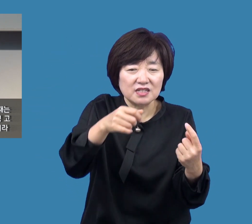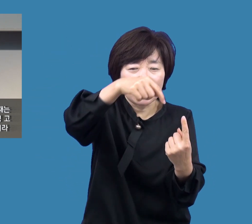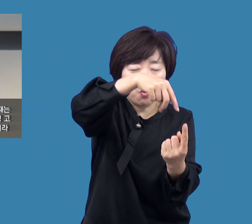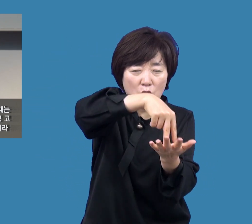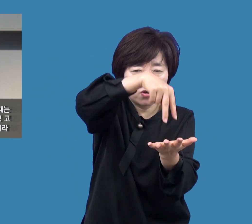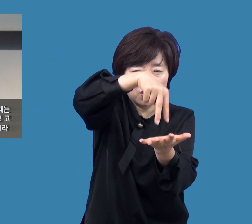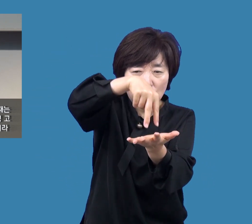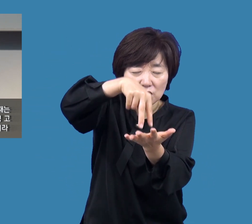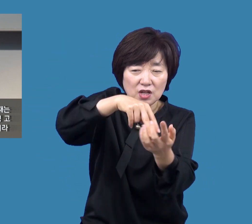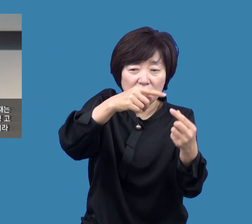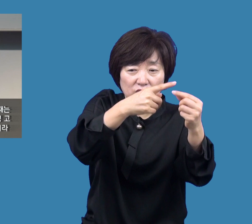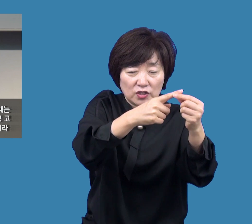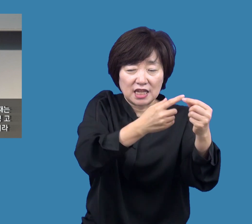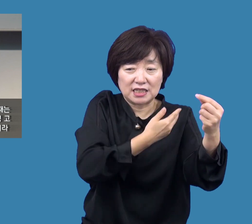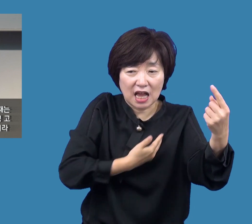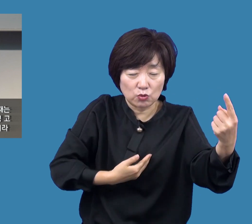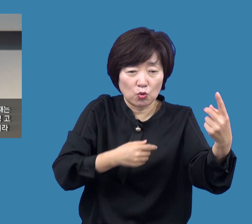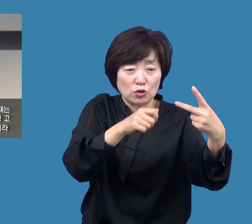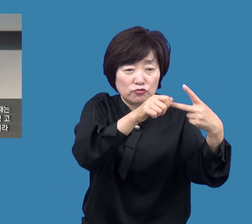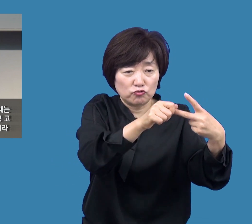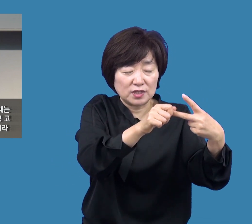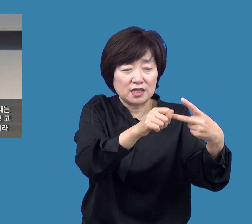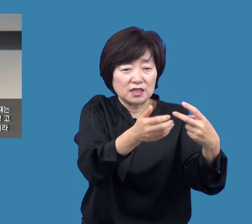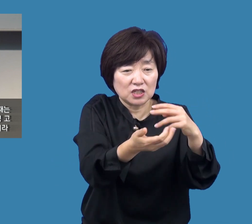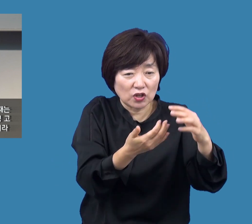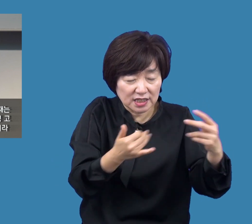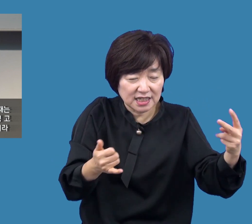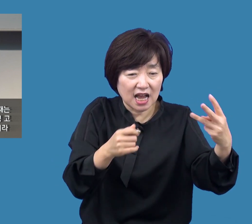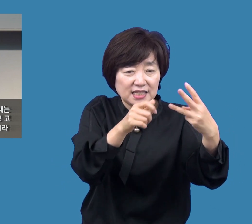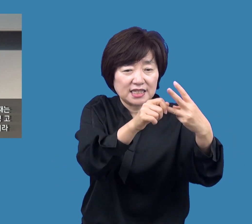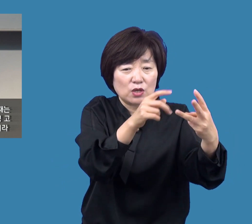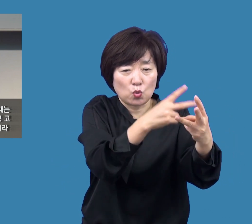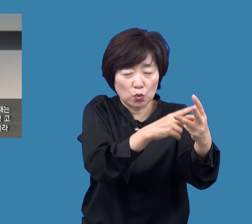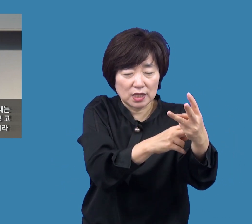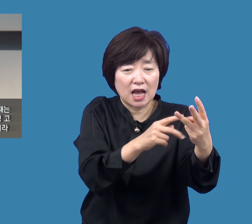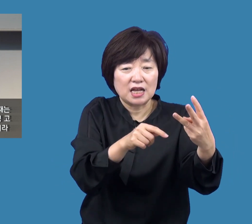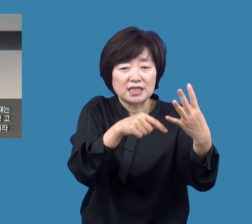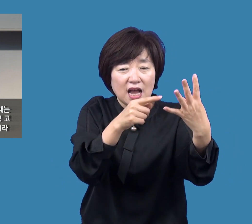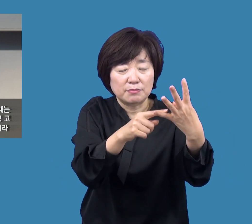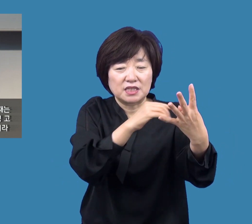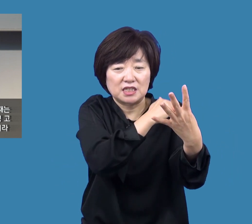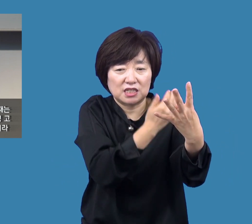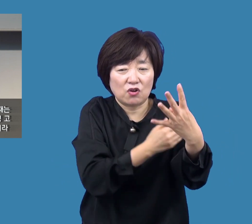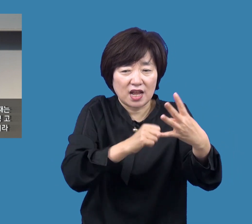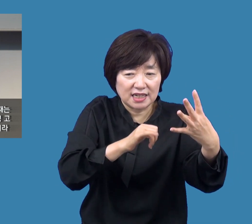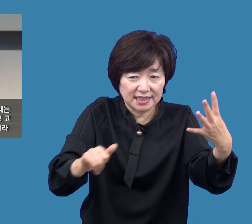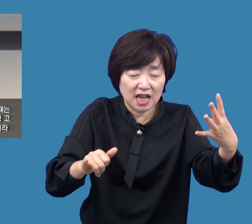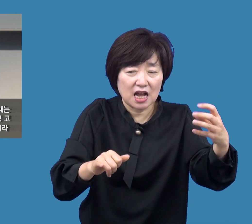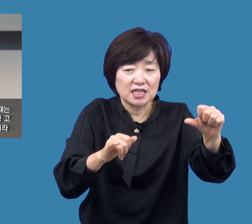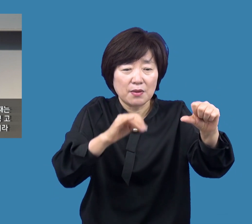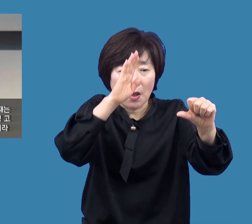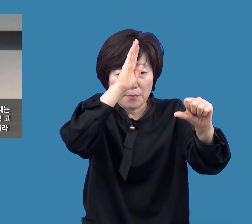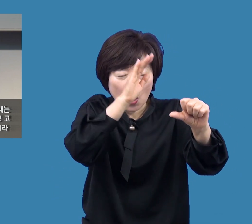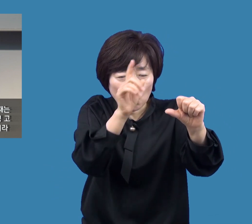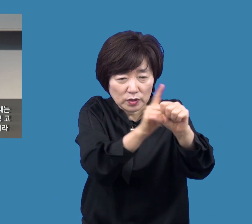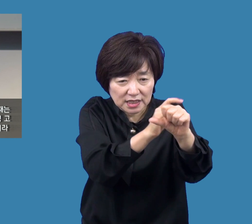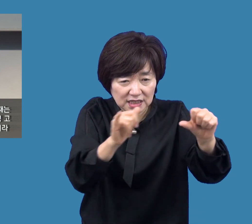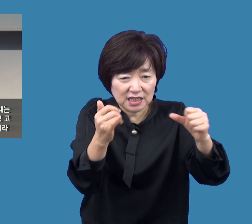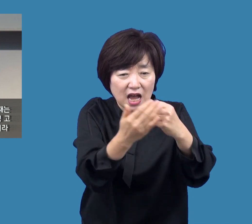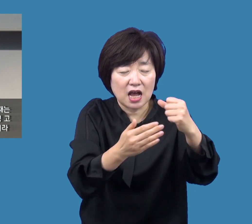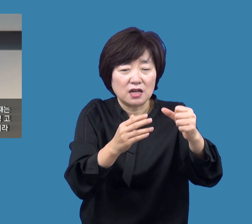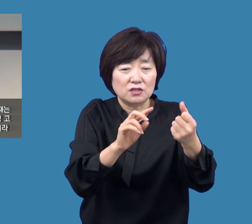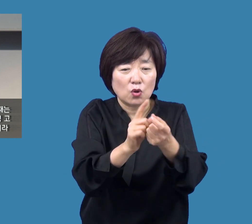사도요, 둘째는 선지자요, 셋째는 교사요, 그 다음은 능력을 행하는 자요, 그 다음은 병 고치는 은사와 서로 돕는